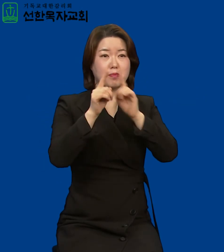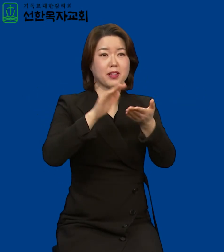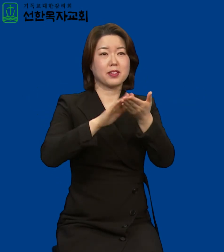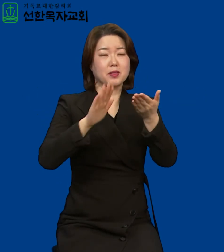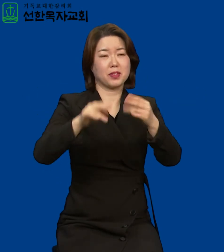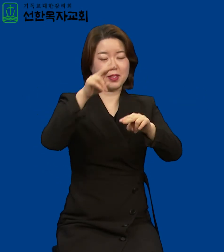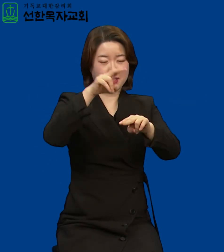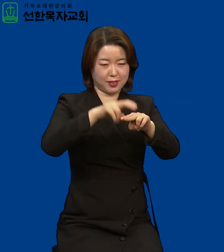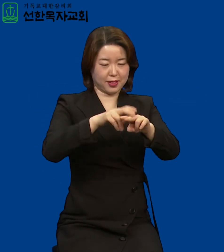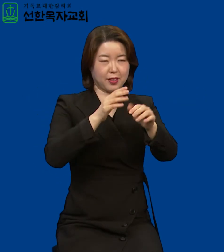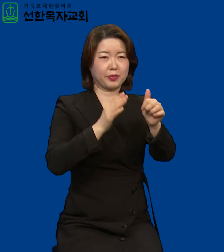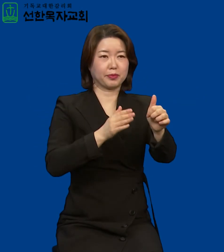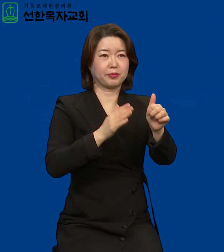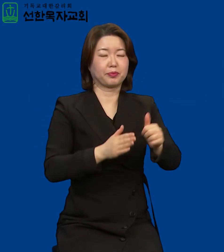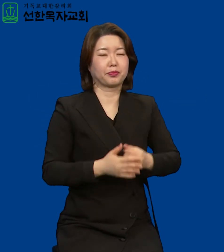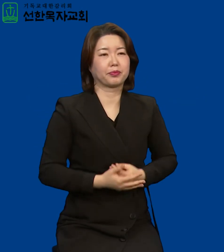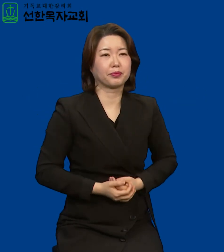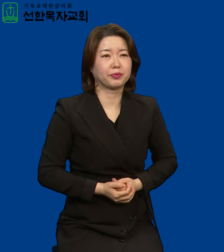자리에 앉으시겠습니다.